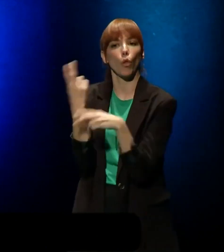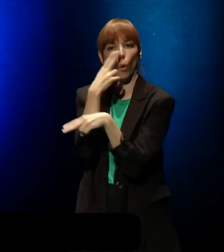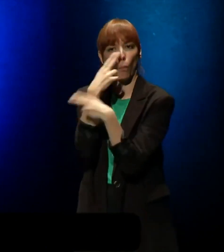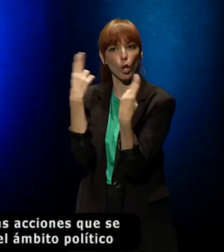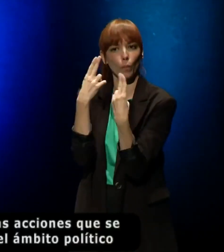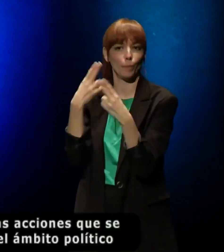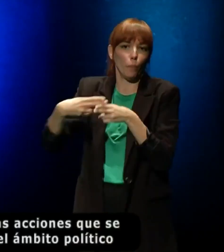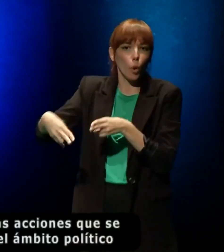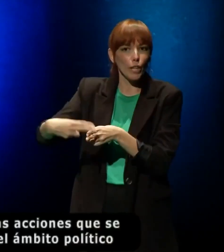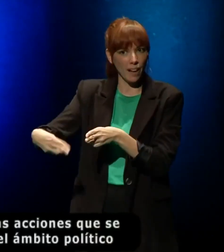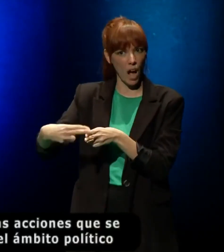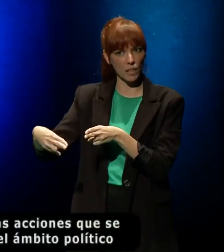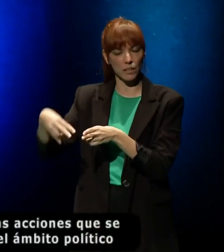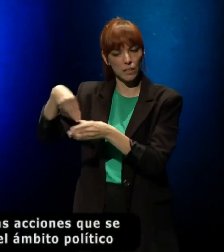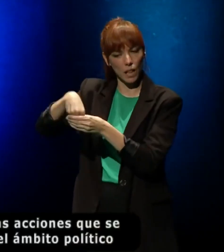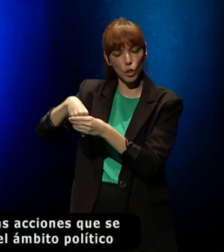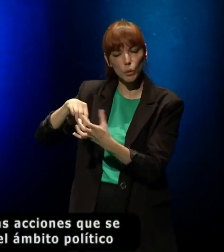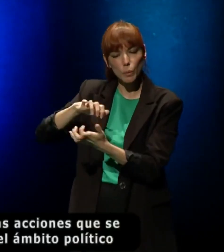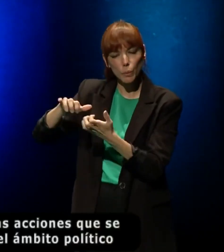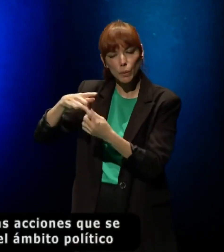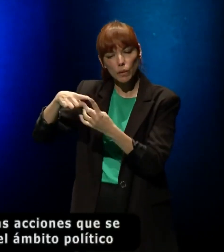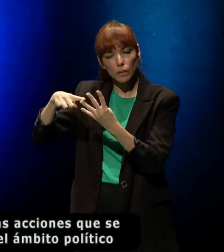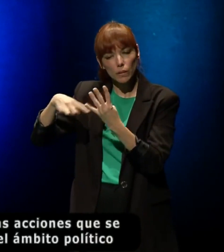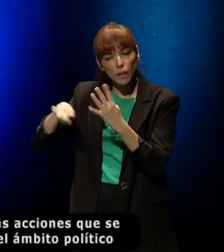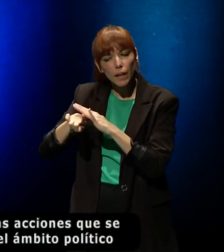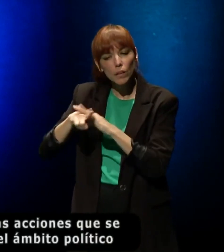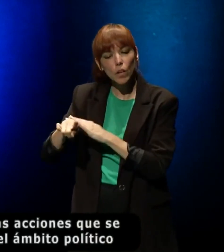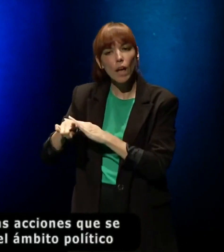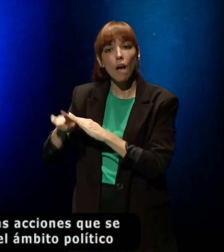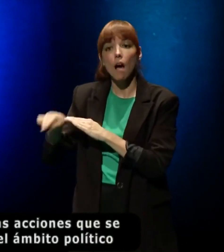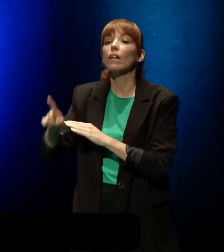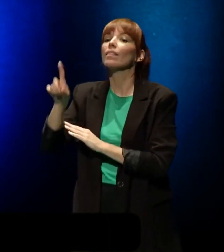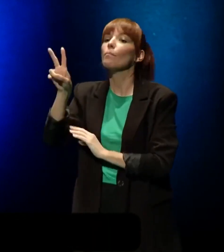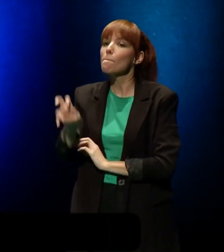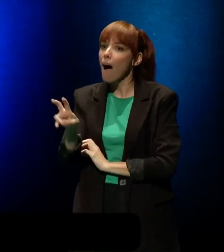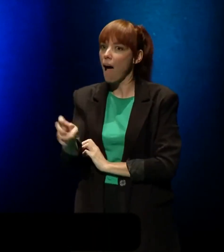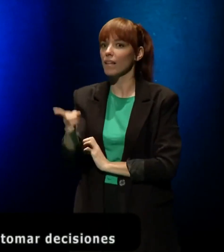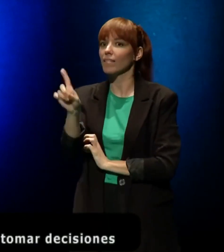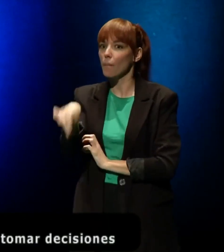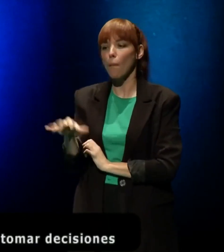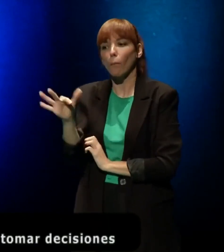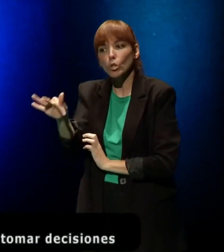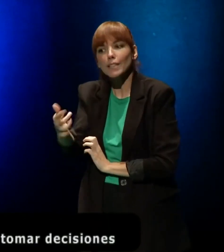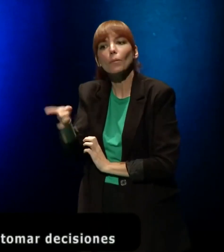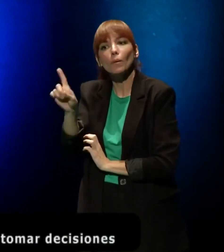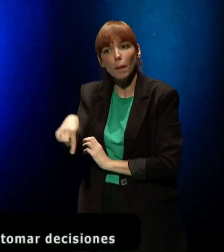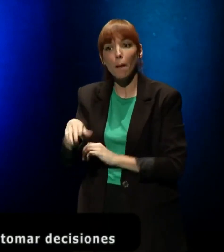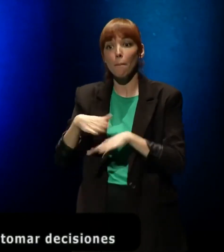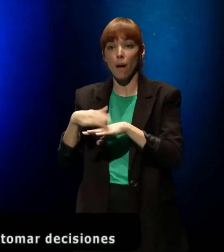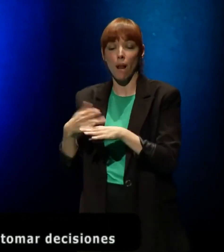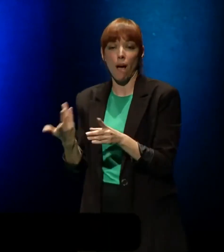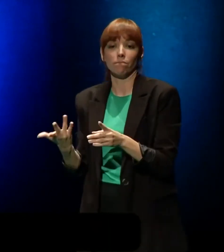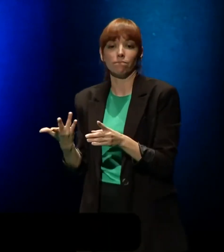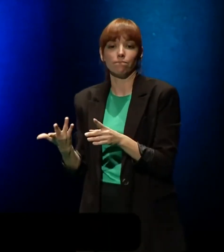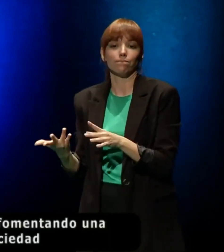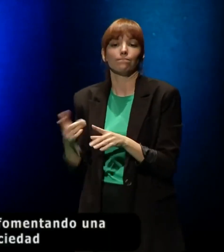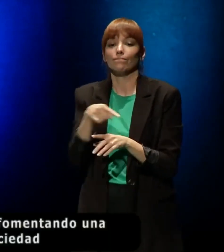ayudan a tomar decisiones para seguir fomentando una sociedad muchísimo más inclusiva.